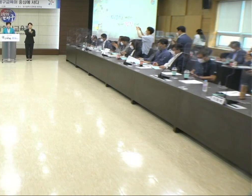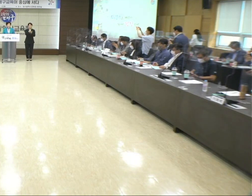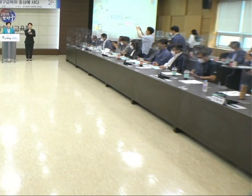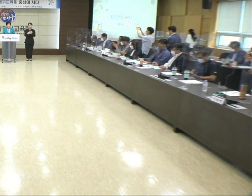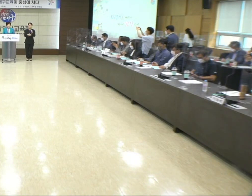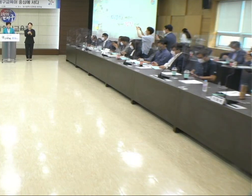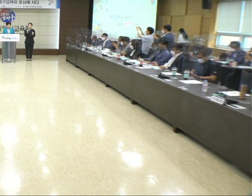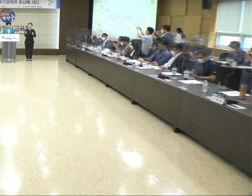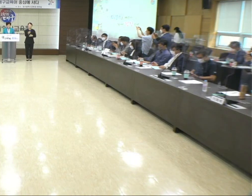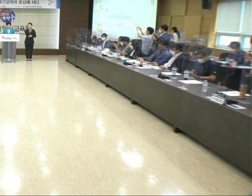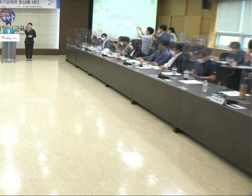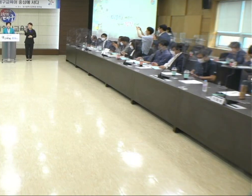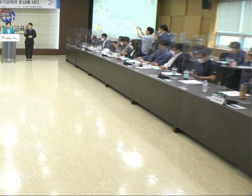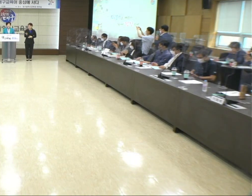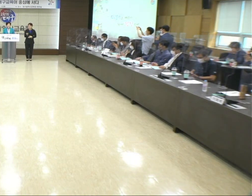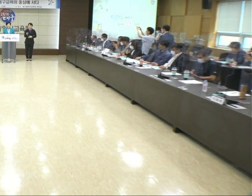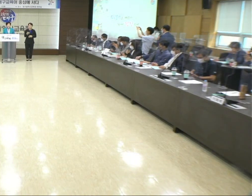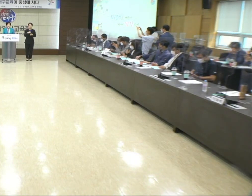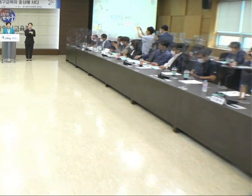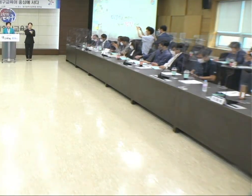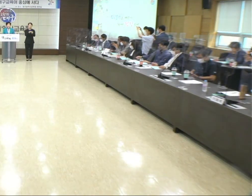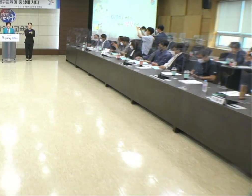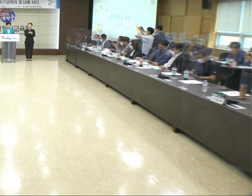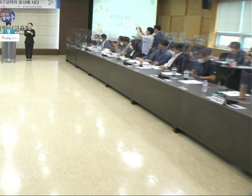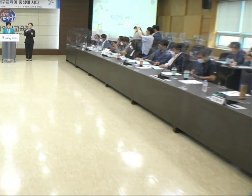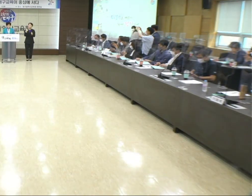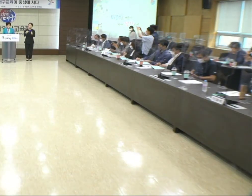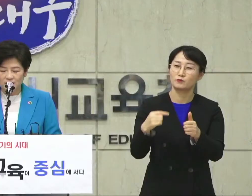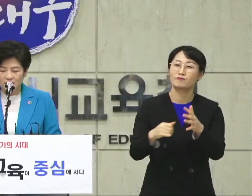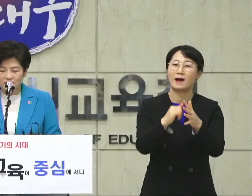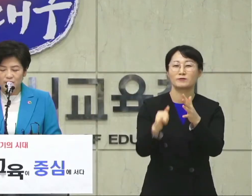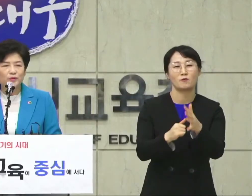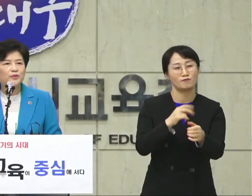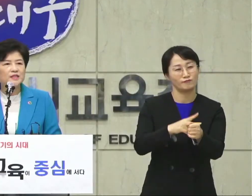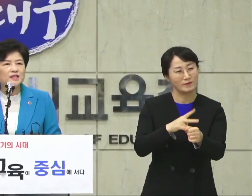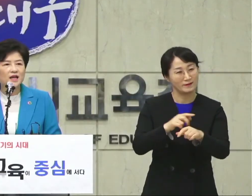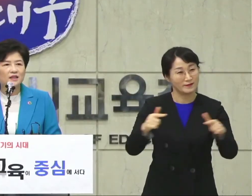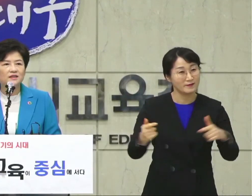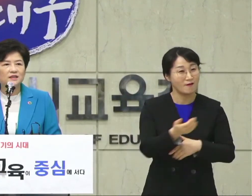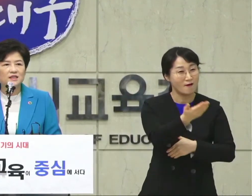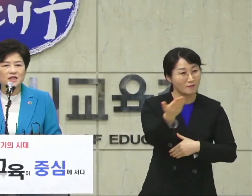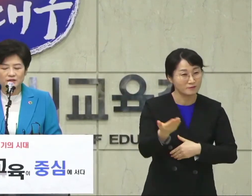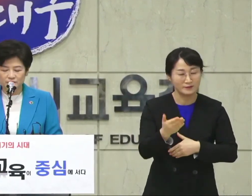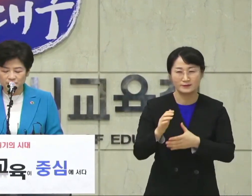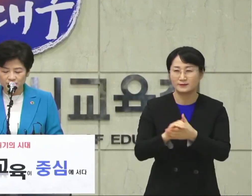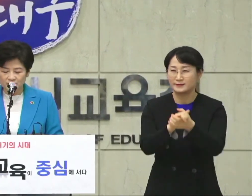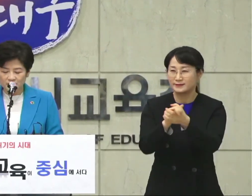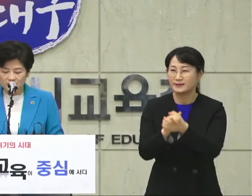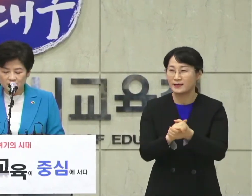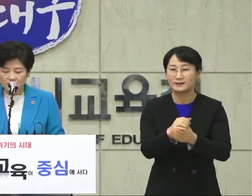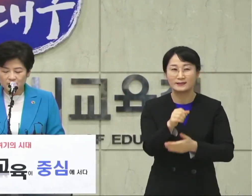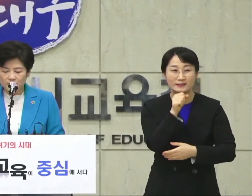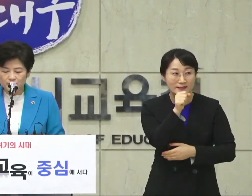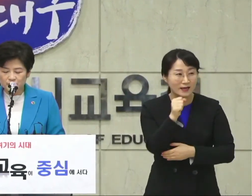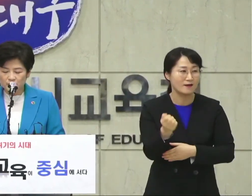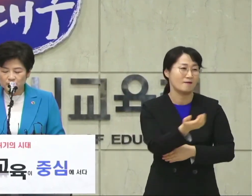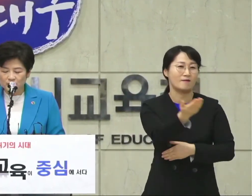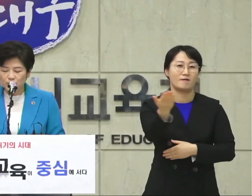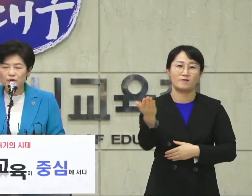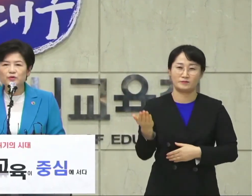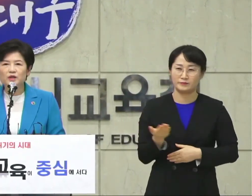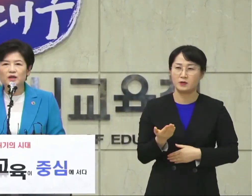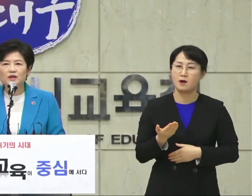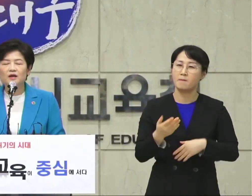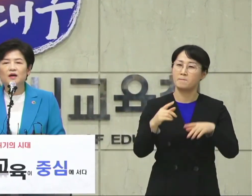존경하는 대구 시민 여러분, 사랑하는 교육가족 여러분, 그리고 친애하는 기자 여러분,